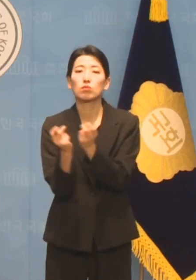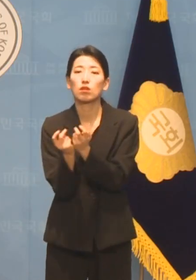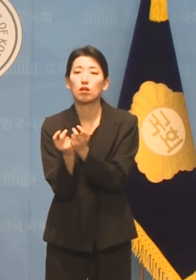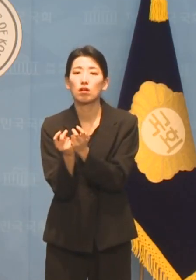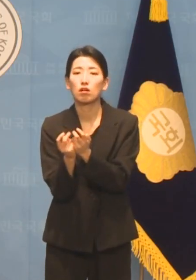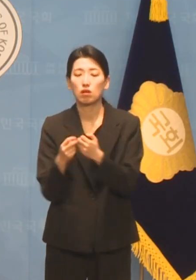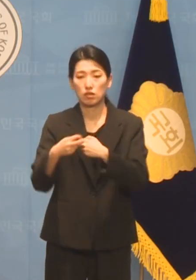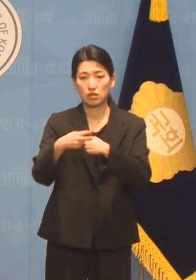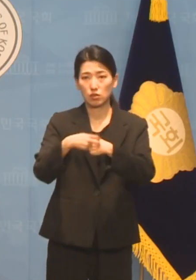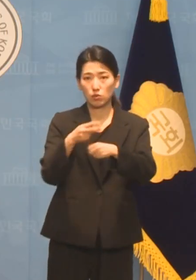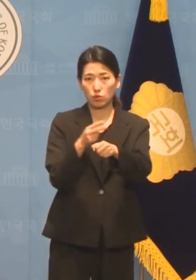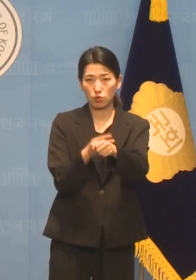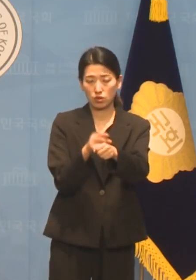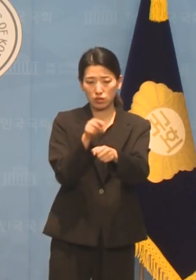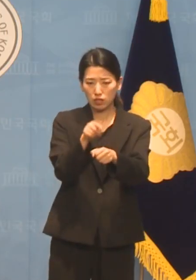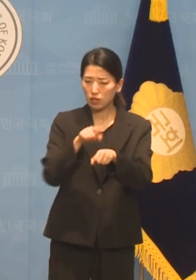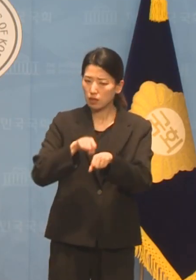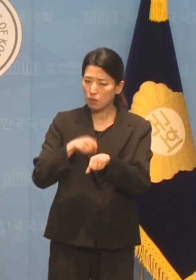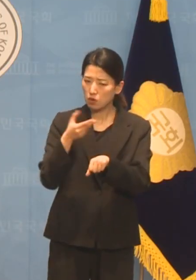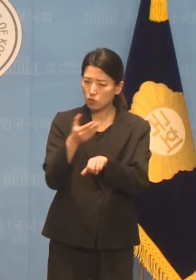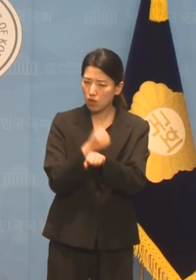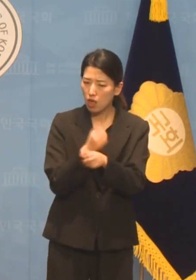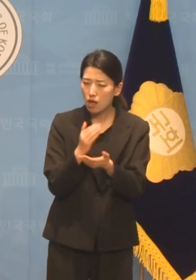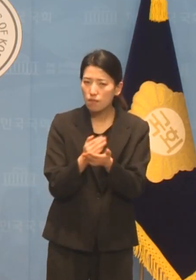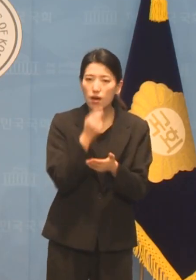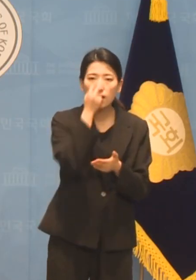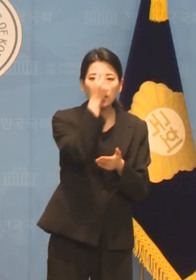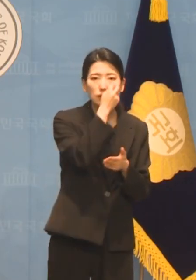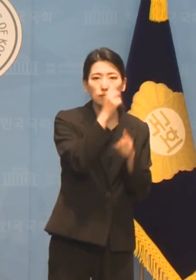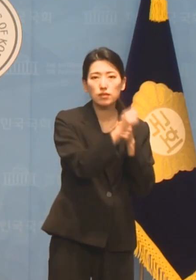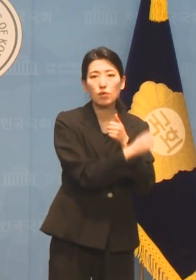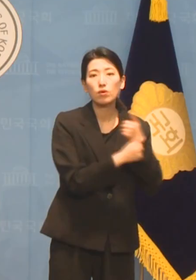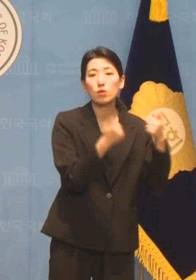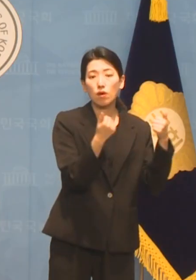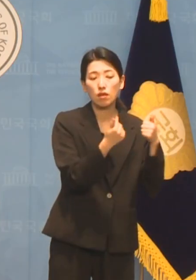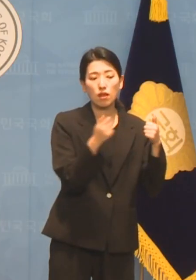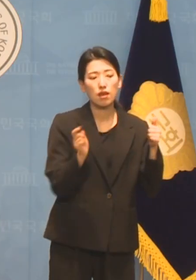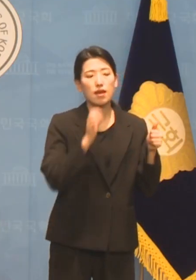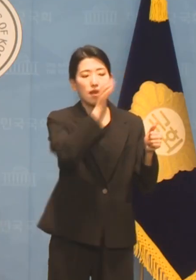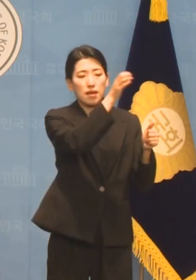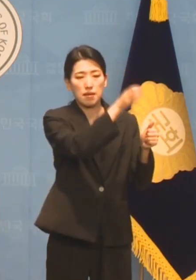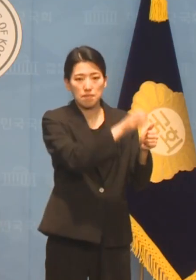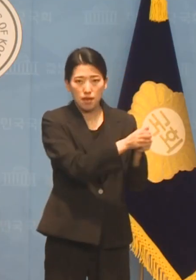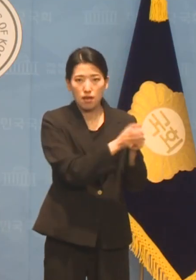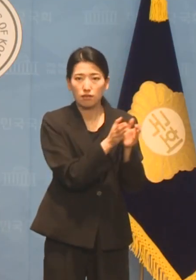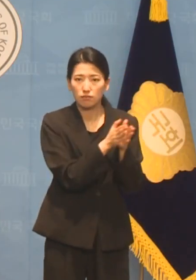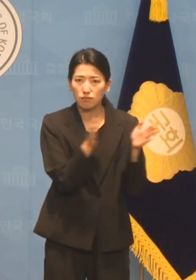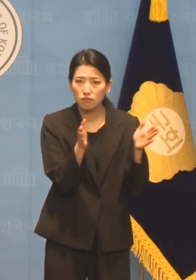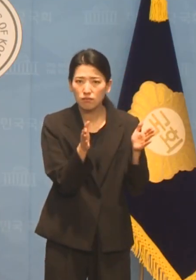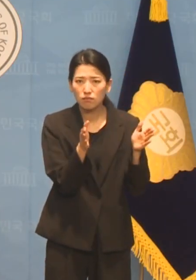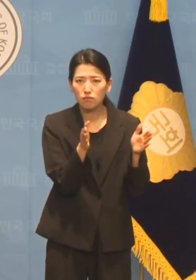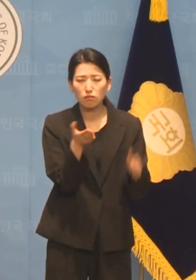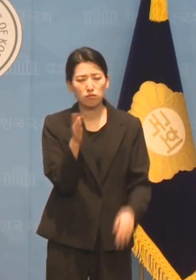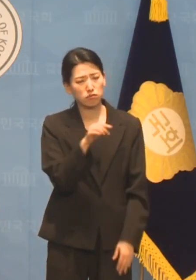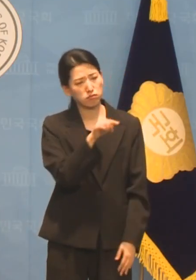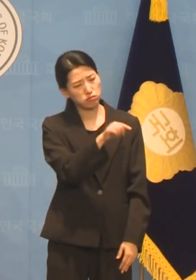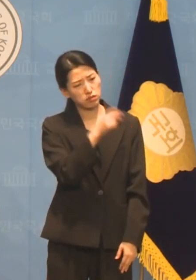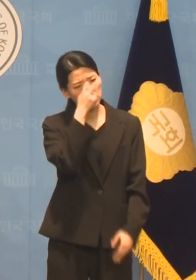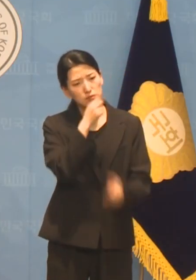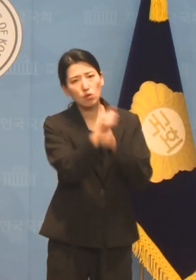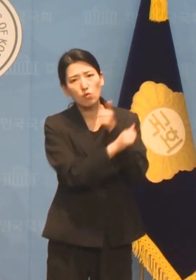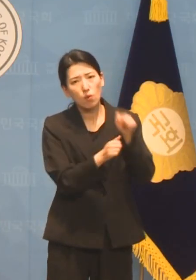의료진의 형사처벌 여부를 심의위가 결정하는 시스템을 도입했습니다만 전문성이